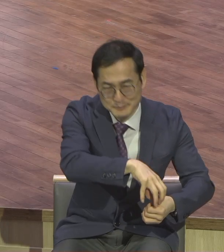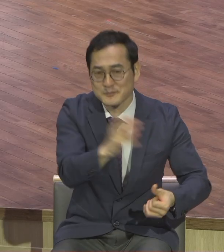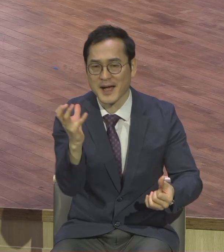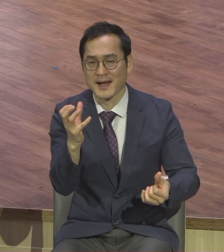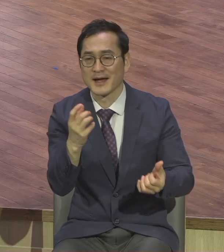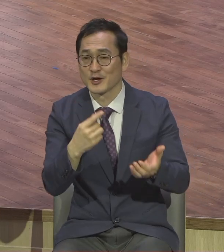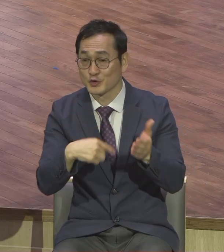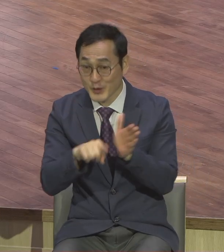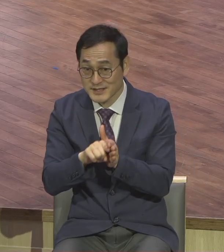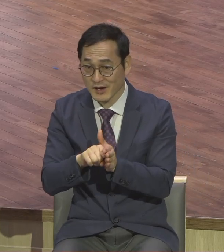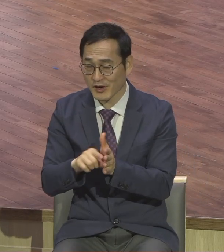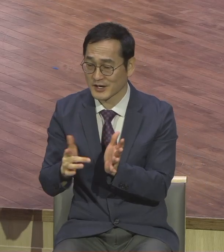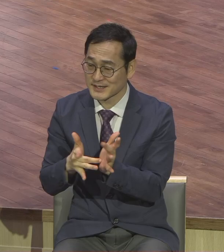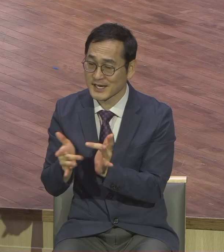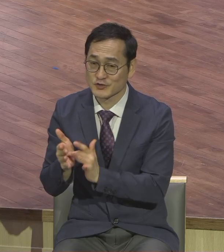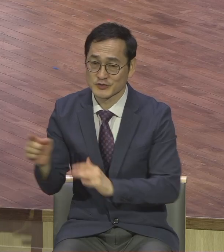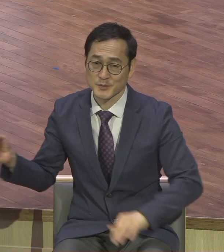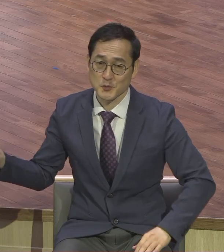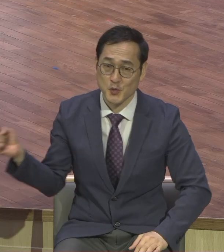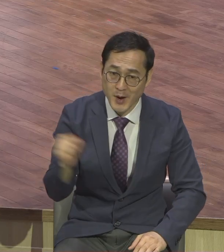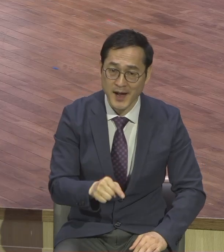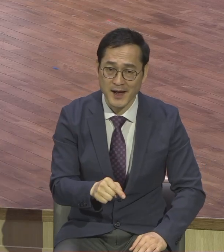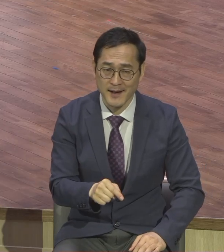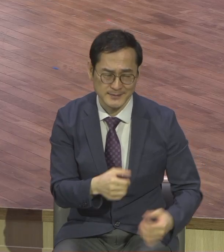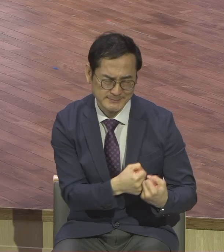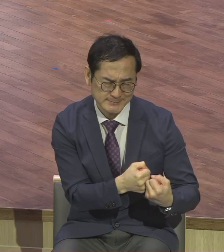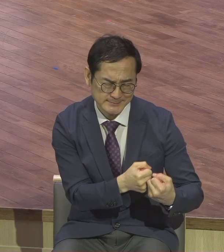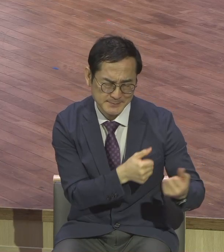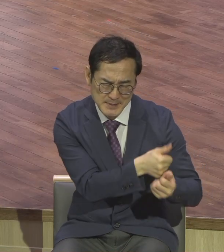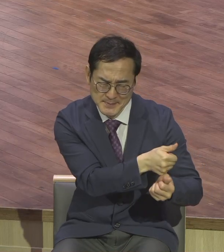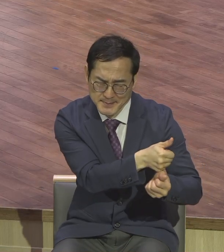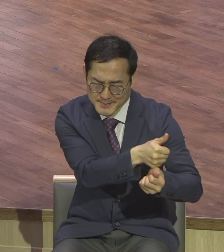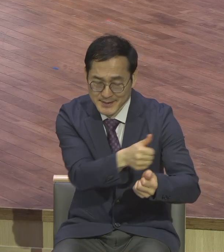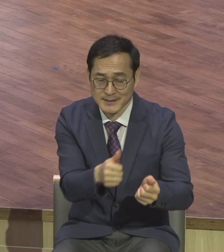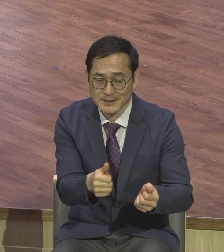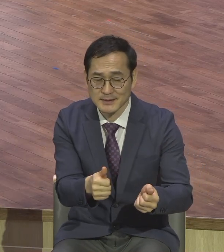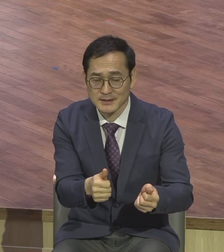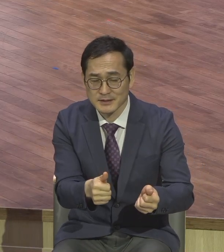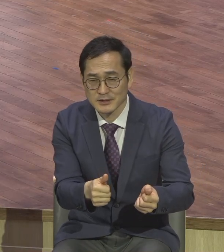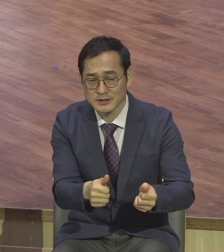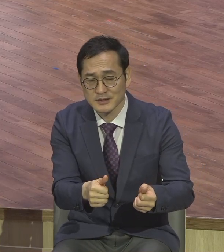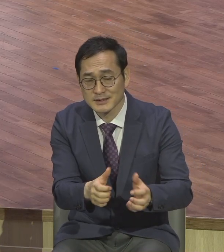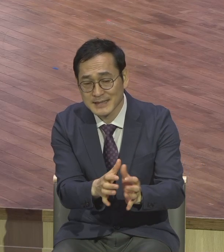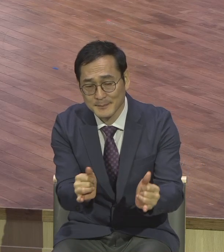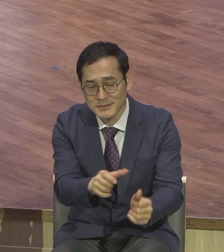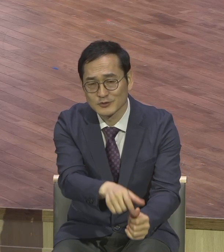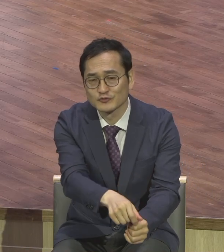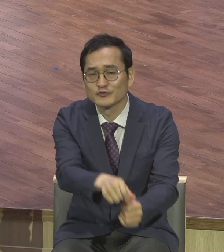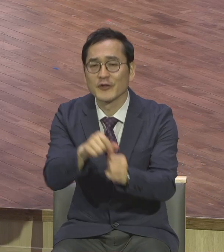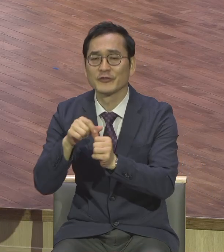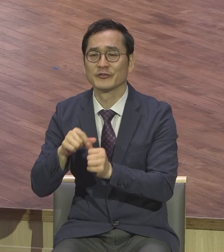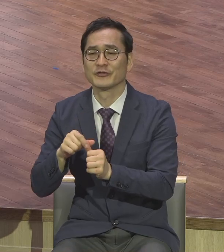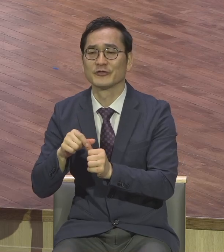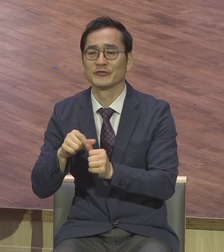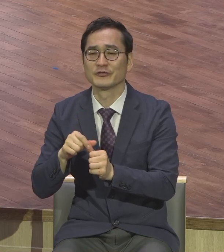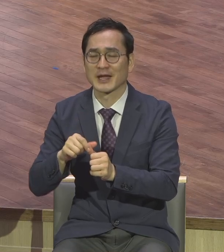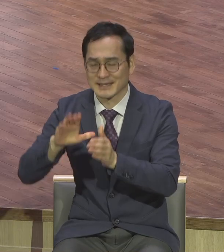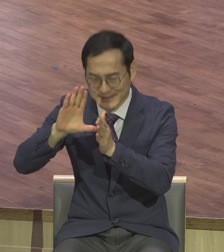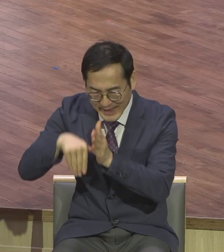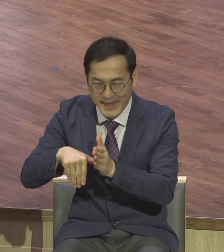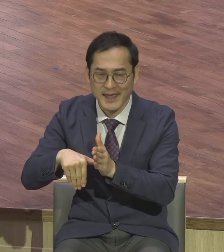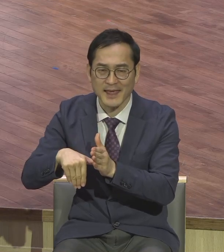이 구원하기로 작정된 자를 구원하기 위해서 오실 시간표가 때가 참에.